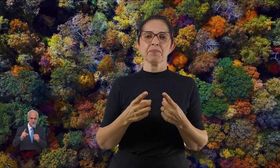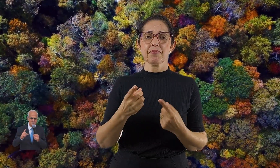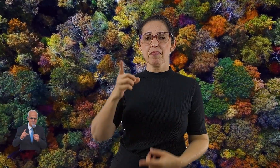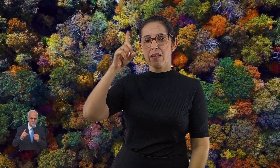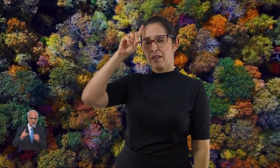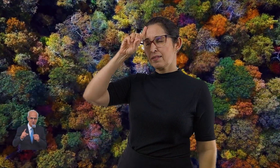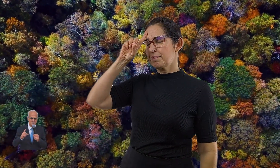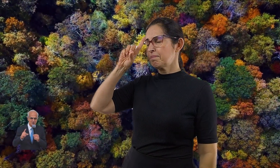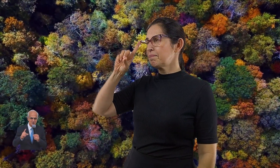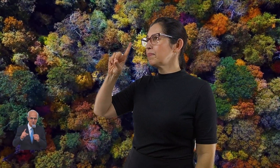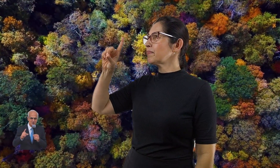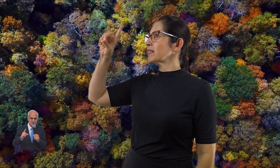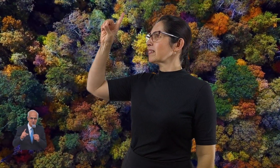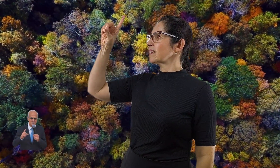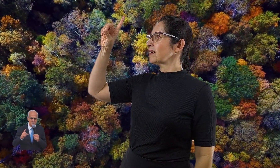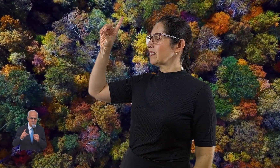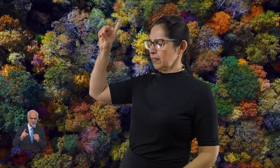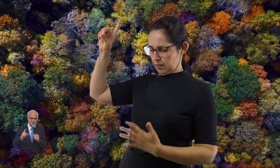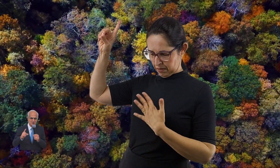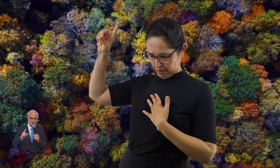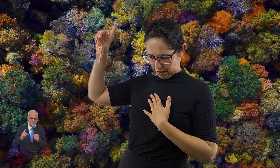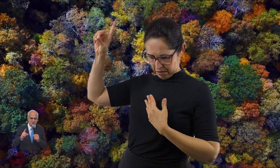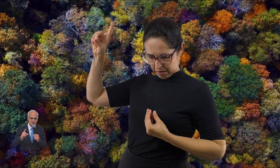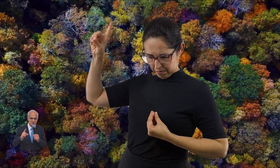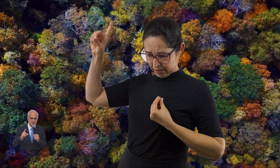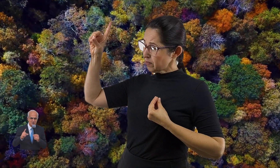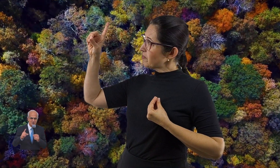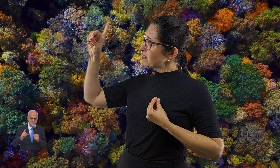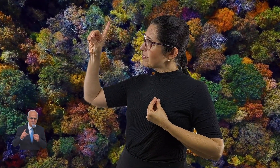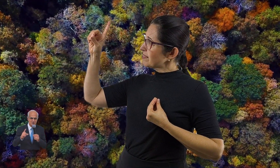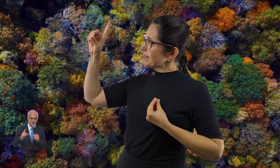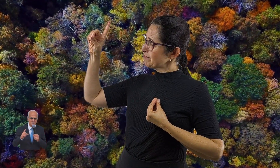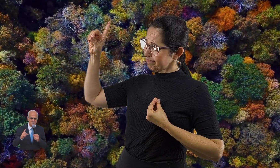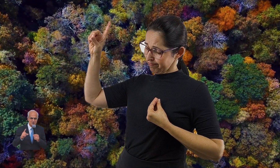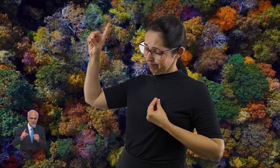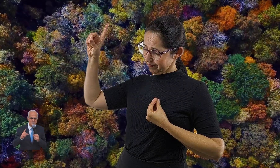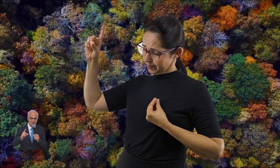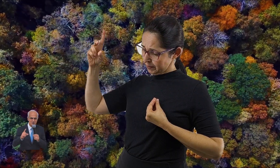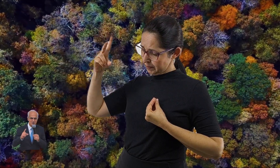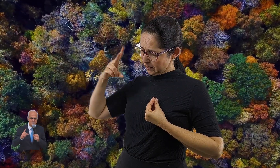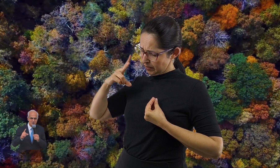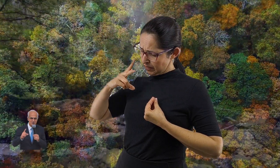Pois vês meu coração,